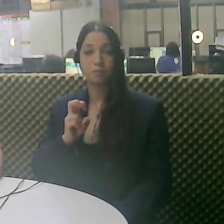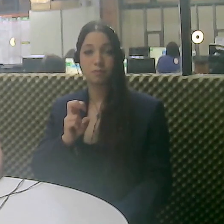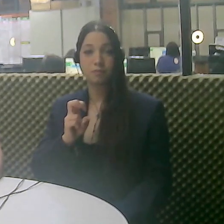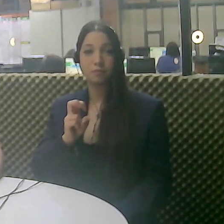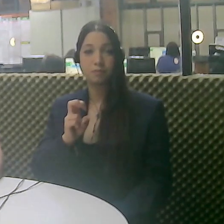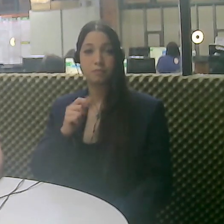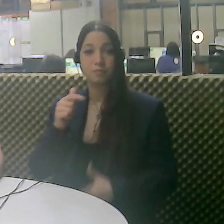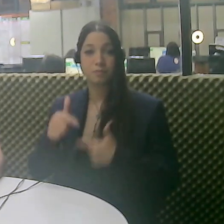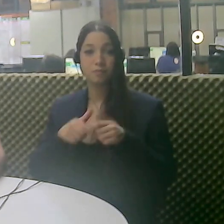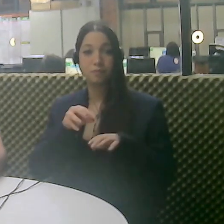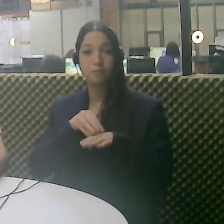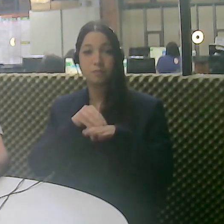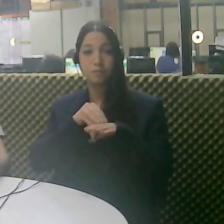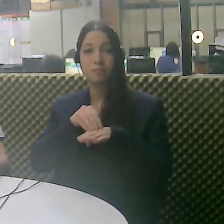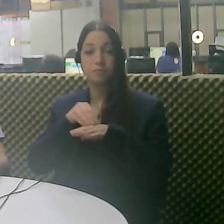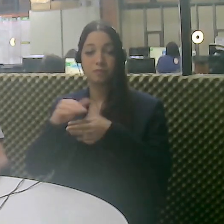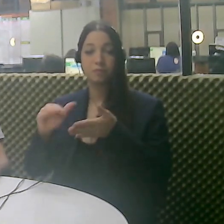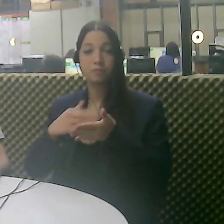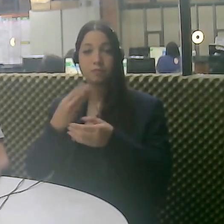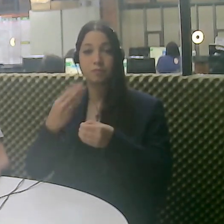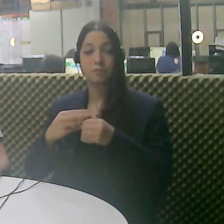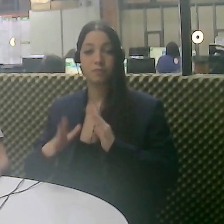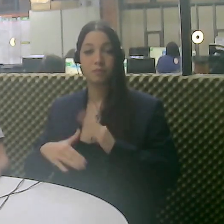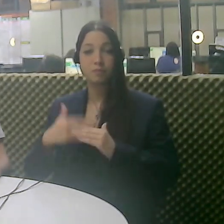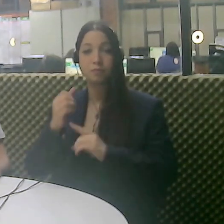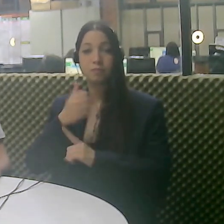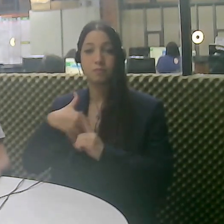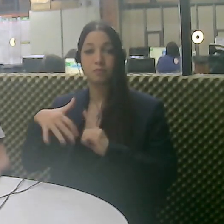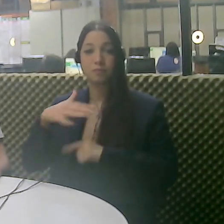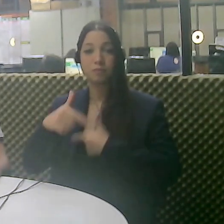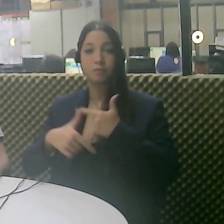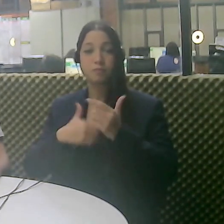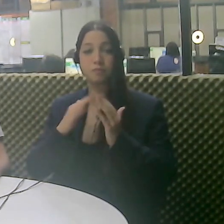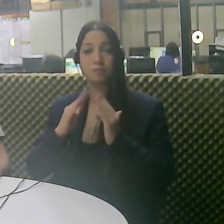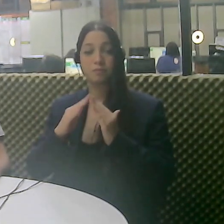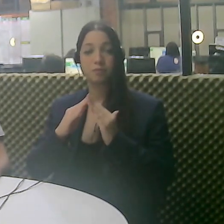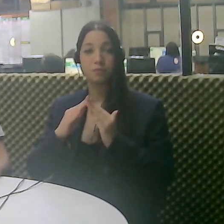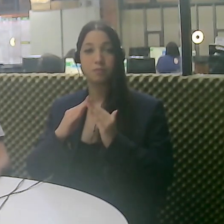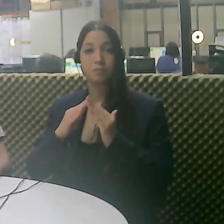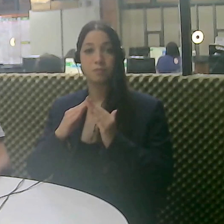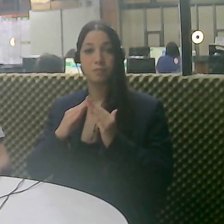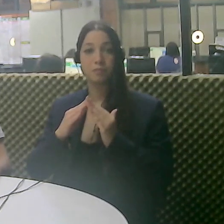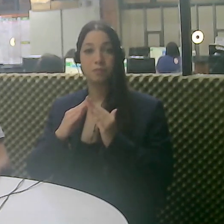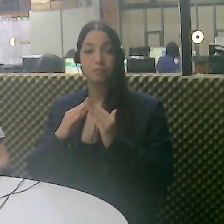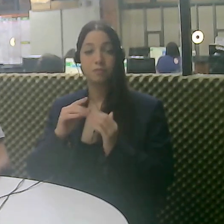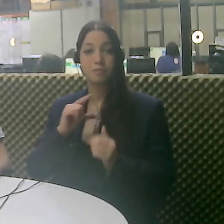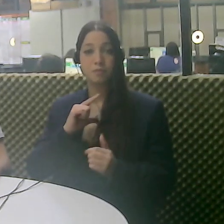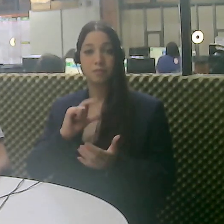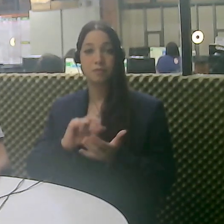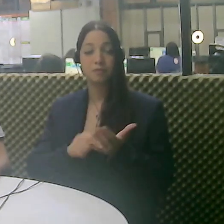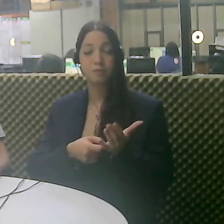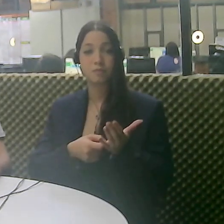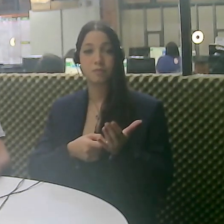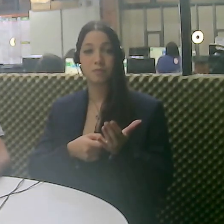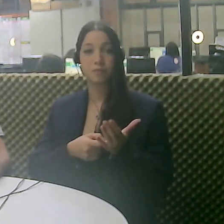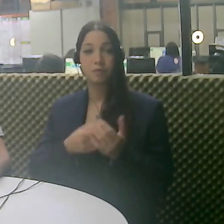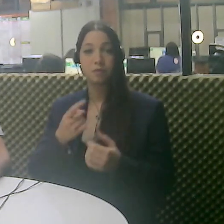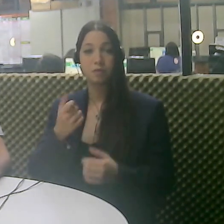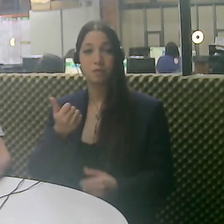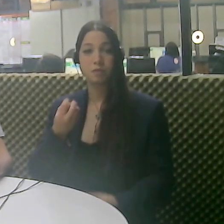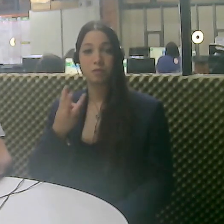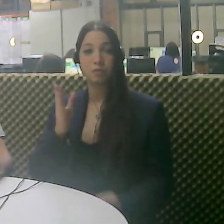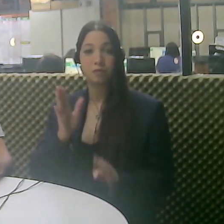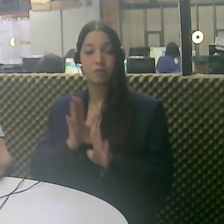O Serviço Itinerante da Secretaria Municipal de Desenvolvimento Social, Trabalho e Habitação recebe as inscrições entre 1